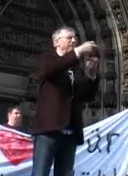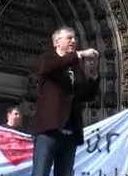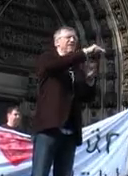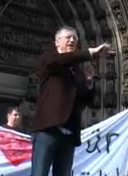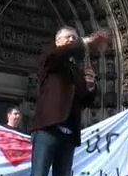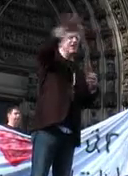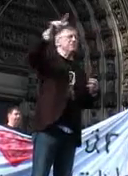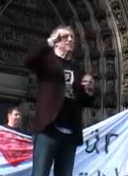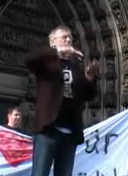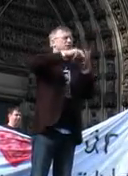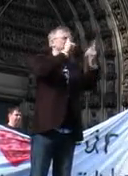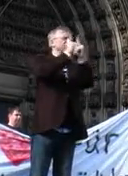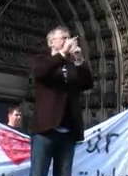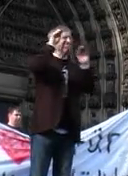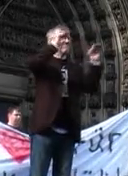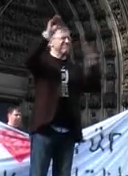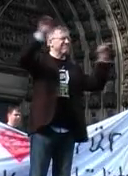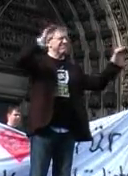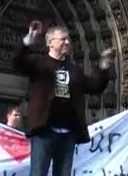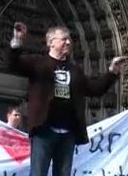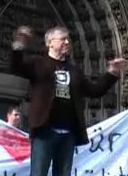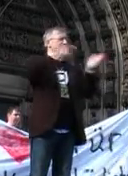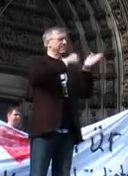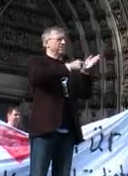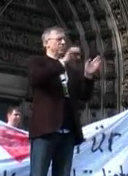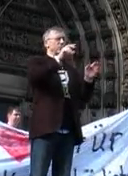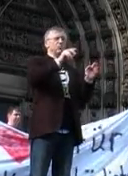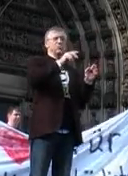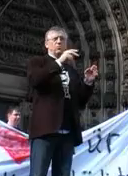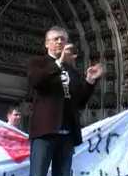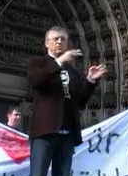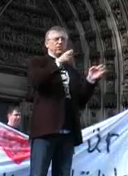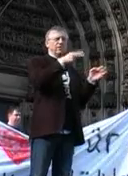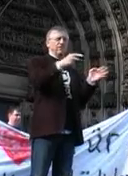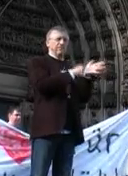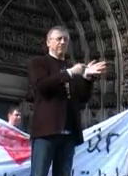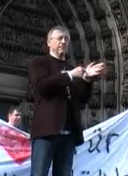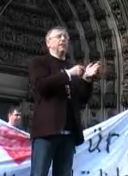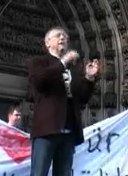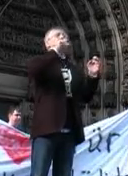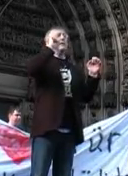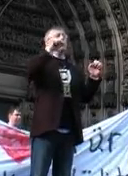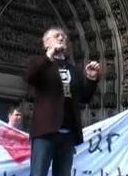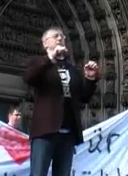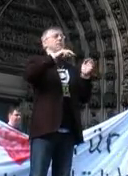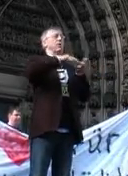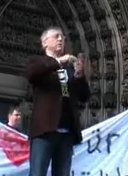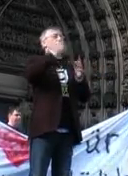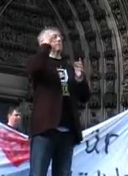der Gehörlosen, in den Ortsvereinen bis hin zum kleinsten Gehörlosenverein, muss sich weiterhin dafür stark machen, dass wir